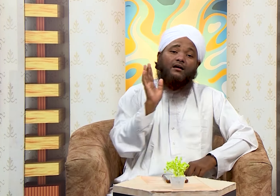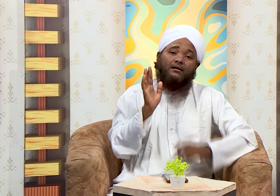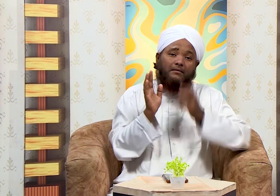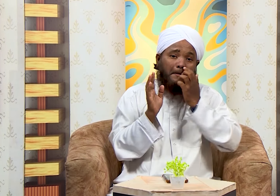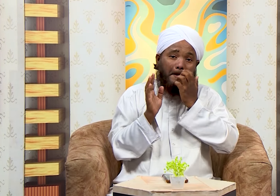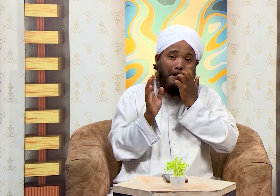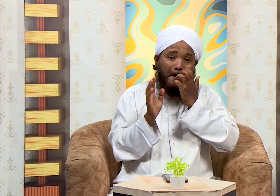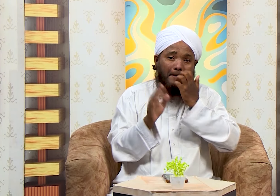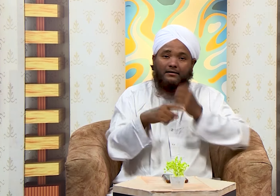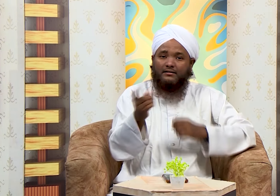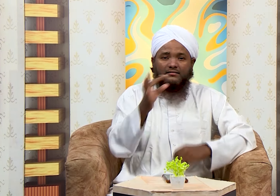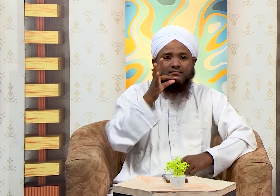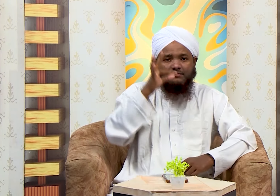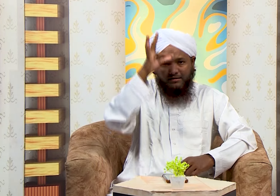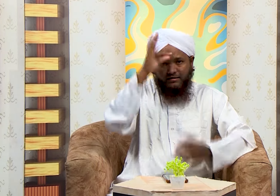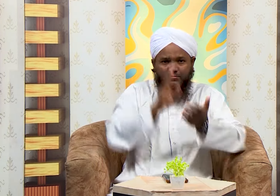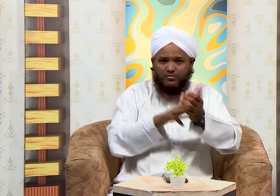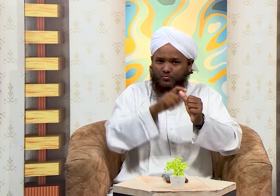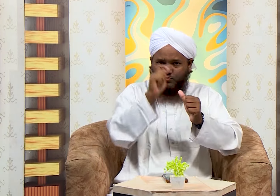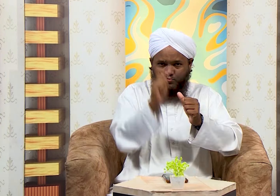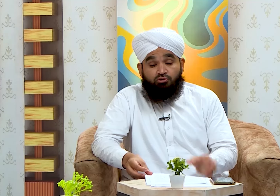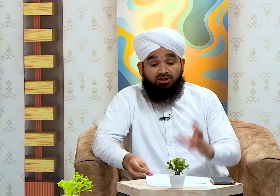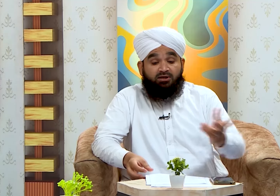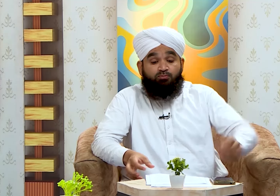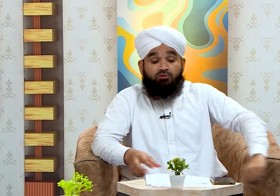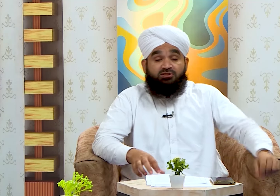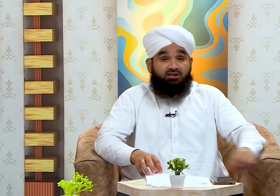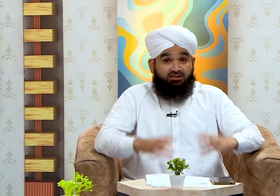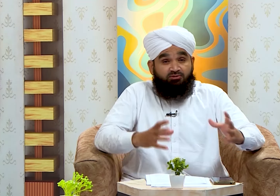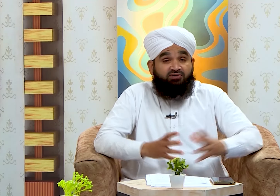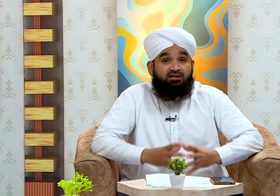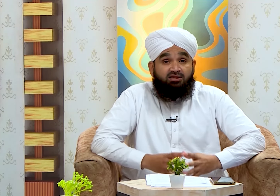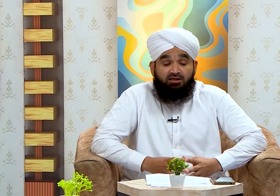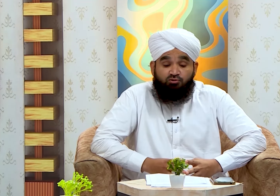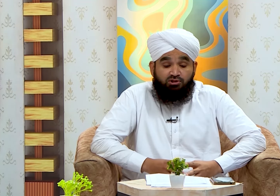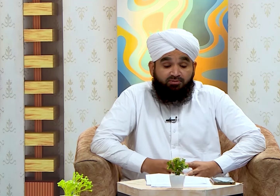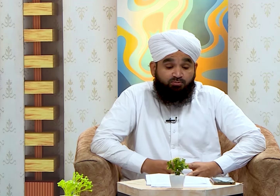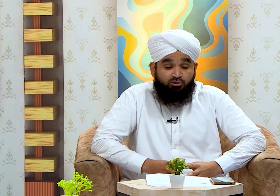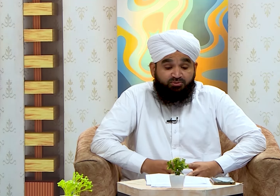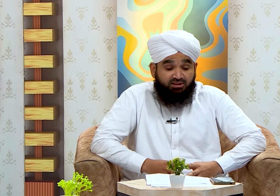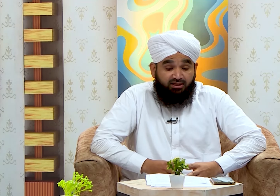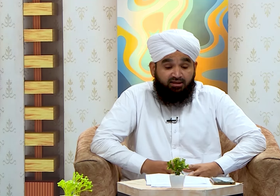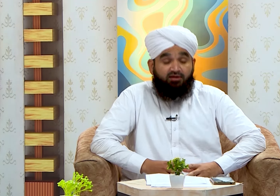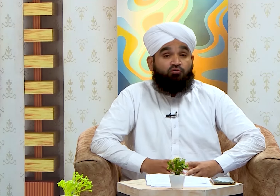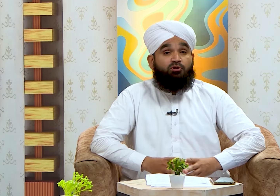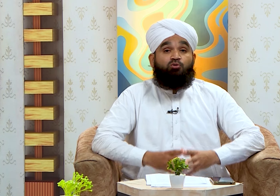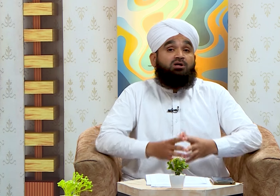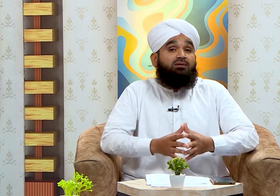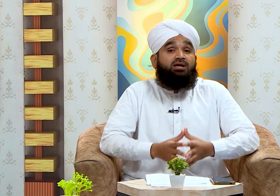موسیٰ علیہ السلام نے فرون سے یہ وعدے کیے تو اسے یہ بات بہت پسند آئی جب یہ وعدے کیے تو اسے یہ بات بہت پسند آئی لیکن وہ اپنا کوئی کام بھی